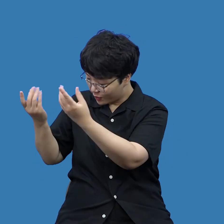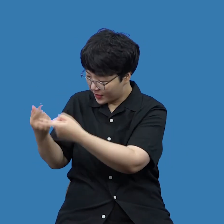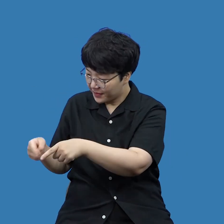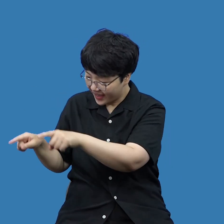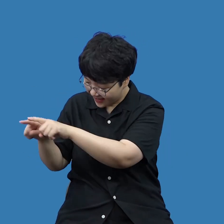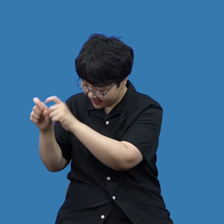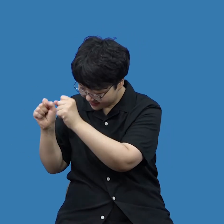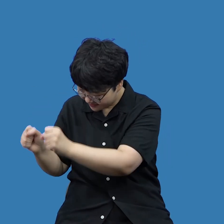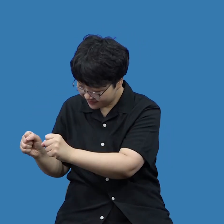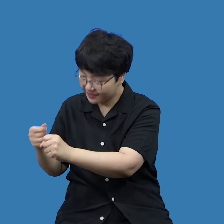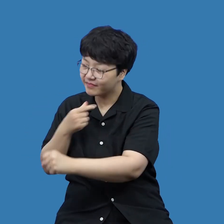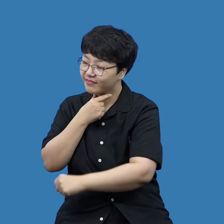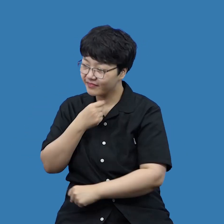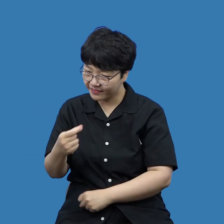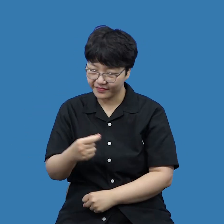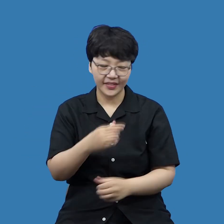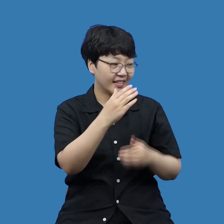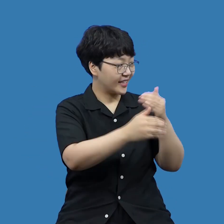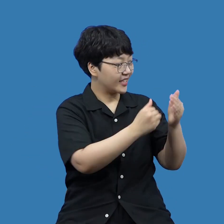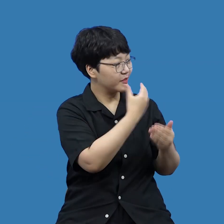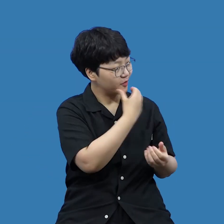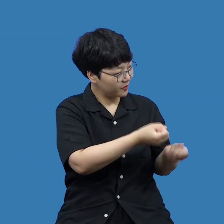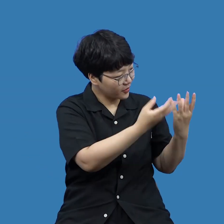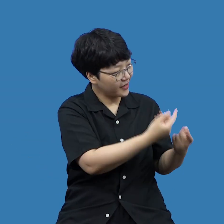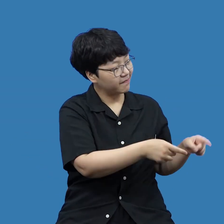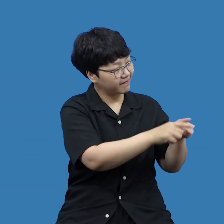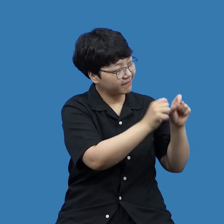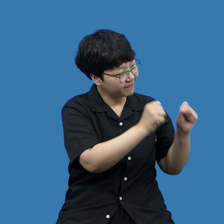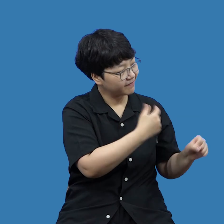우리 축복하겠습니다. 하나님의 축복이 함께 하십시오.